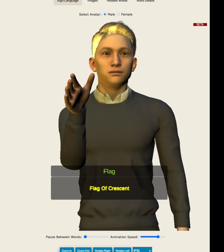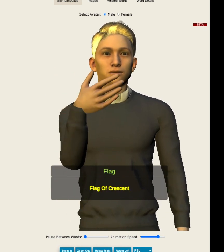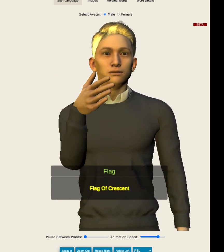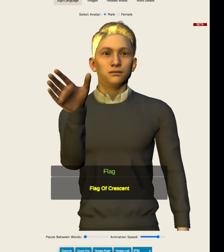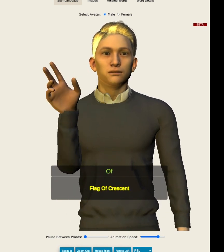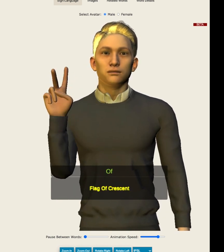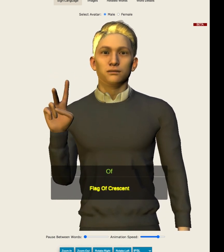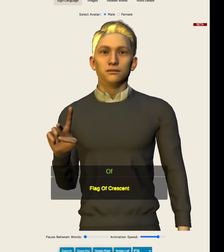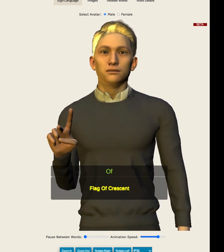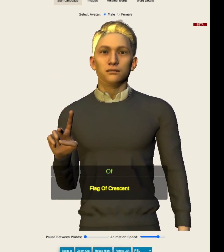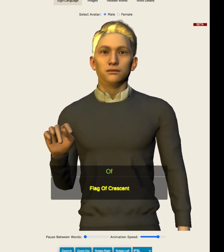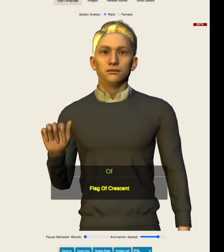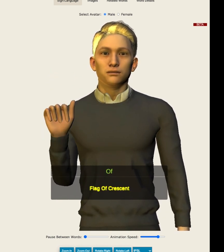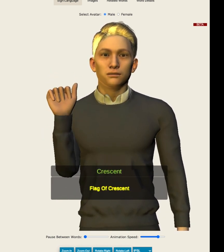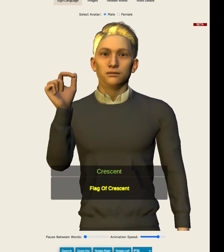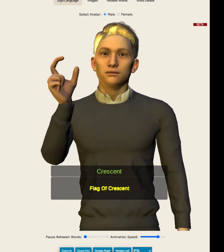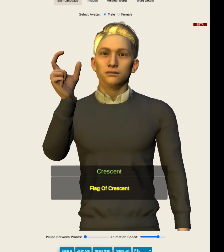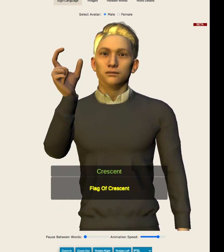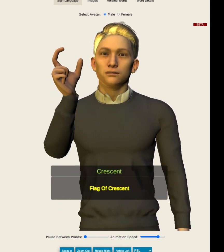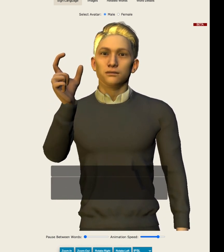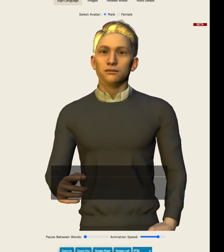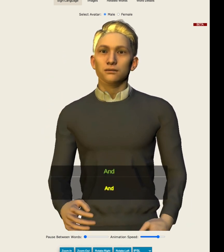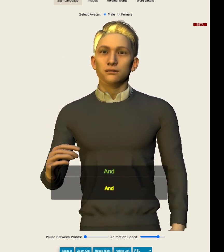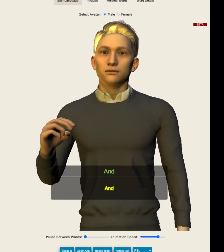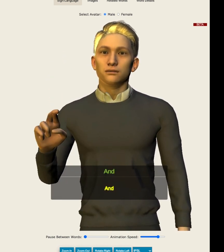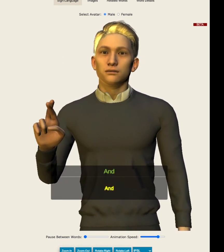منزلِ مرآ